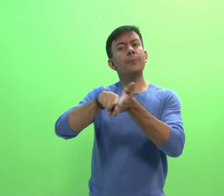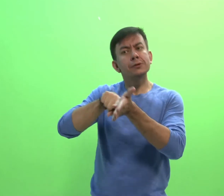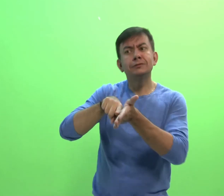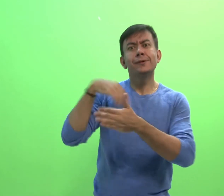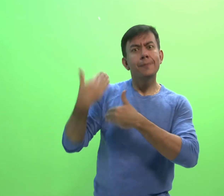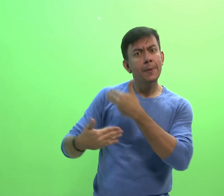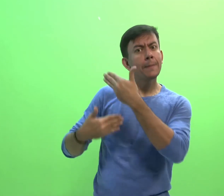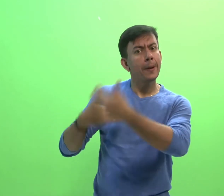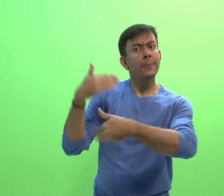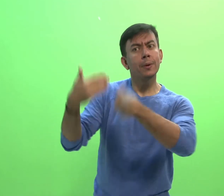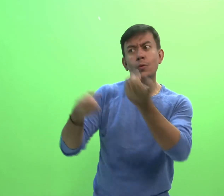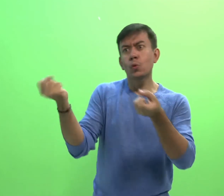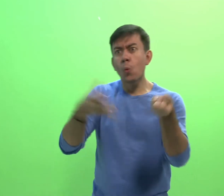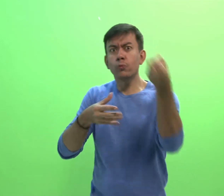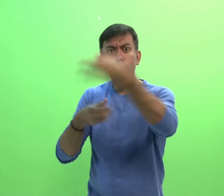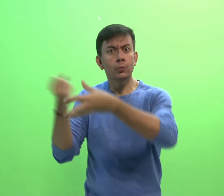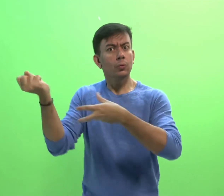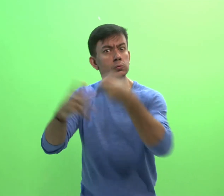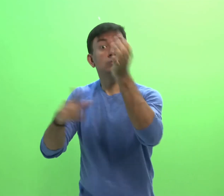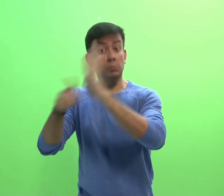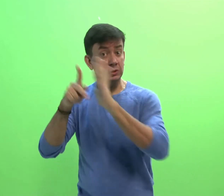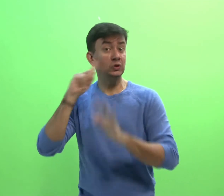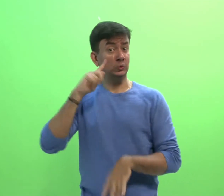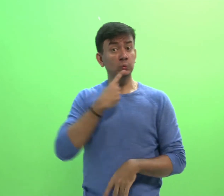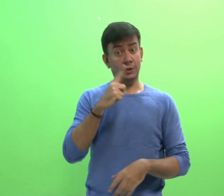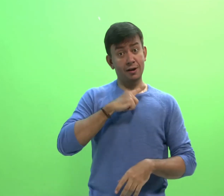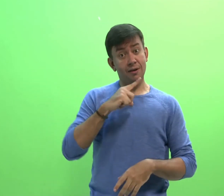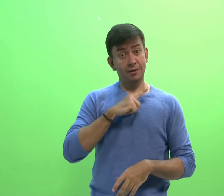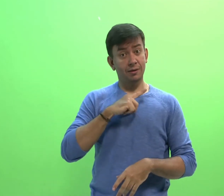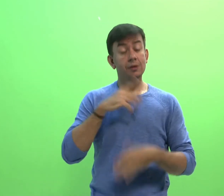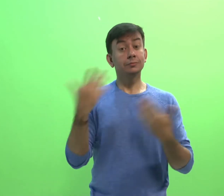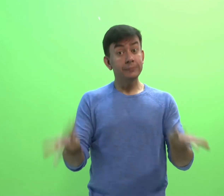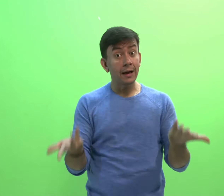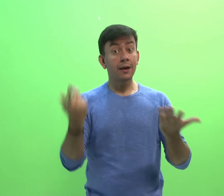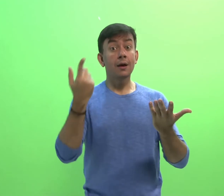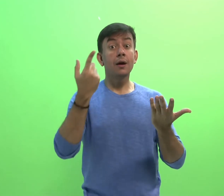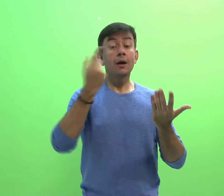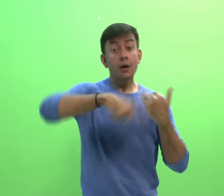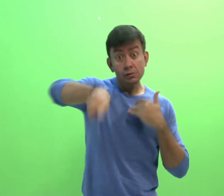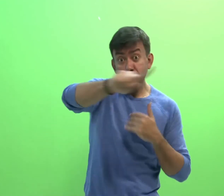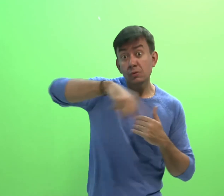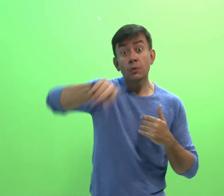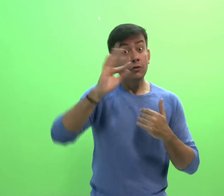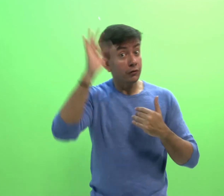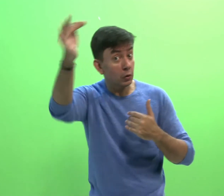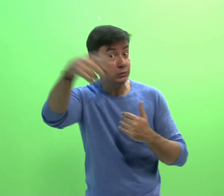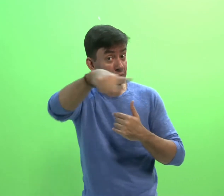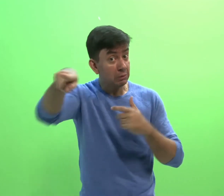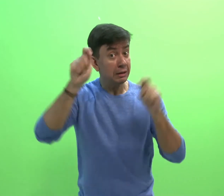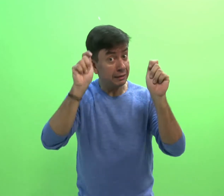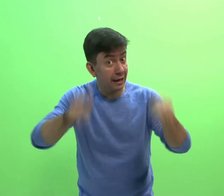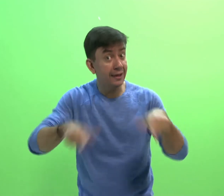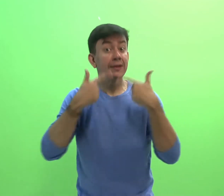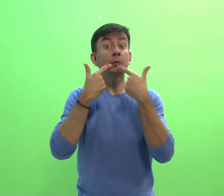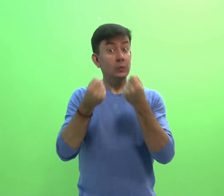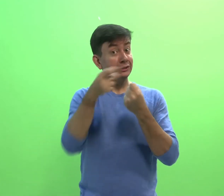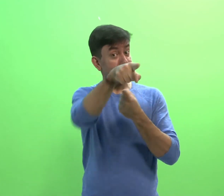Nós temos novos linguistas, surdos também e pesquisadores. Então é interessante que talvez vocês no futuro poderão ser